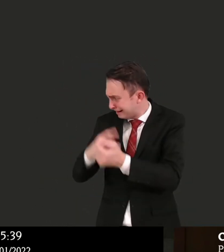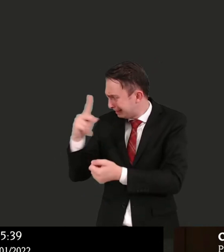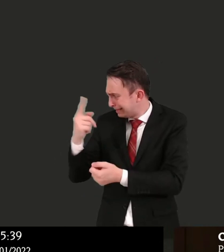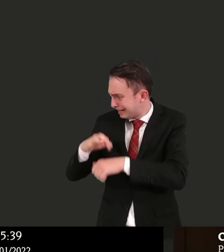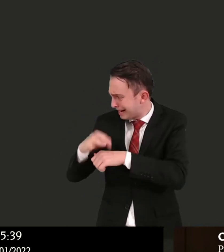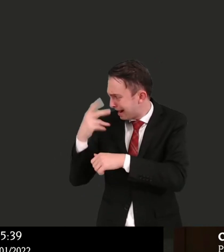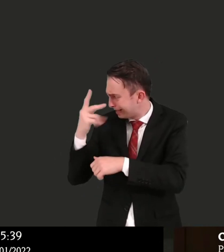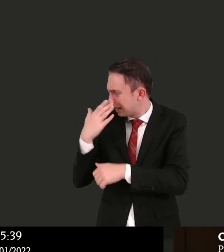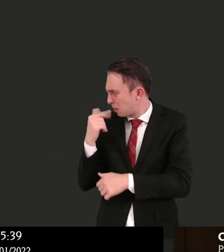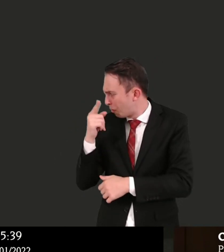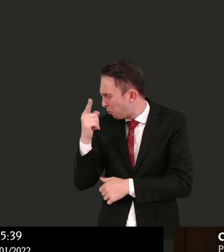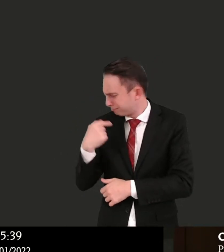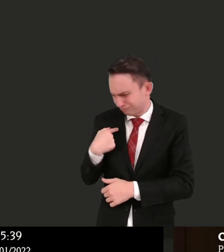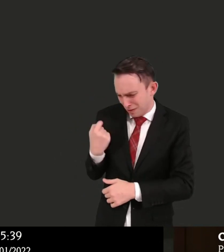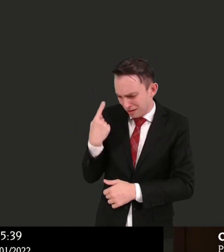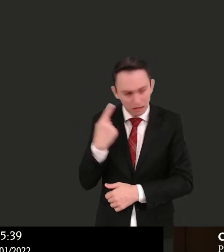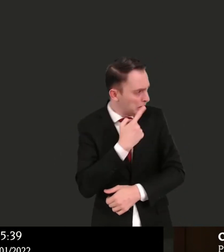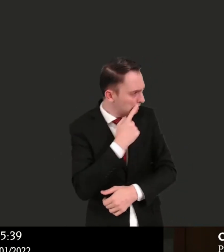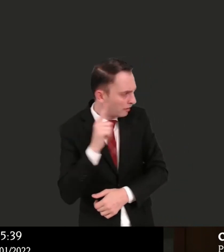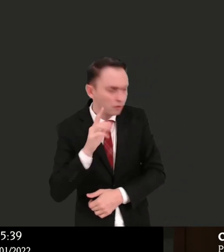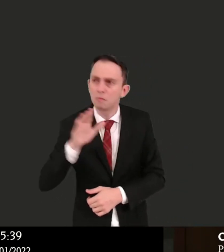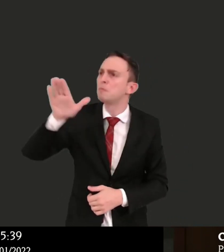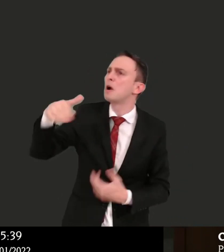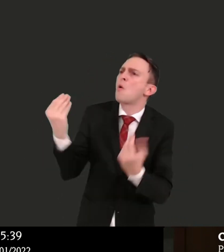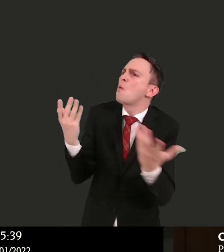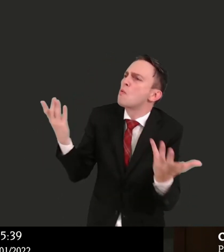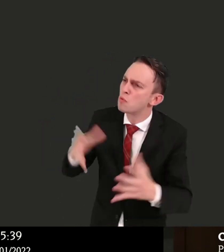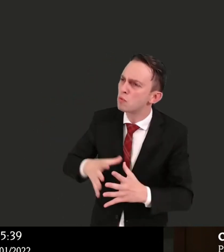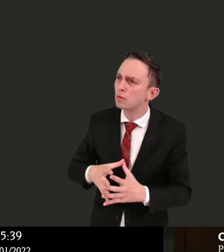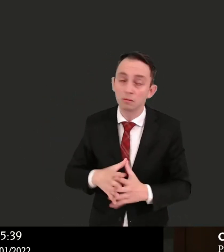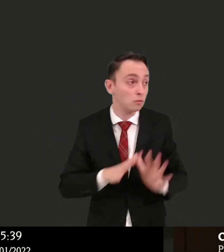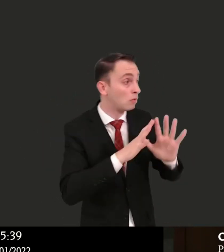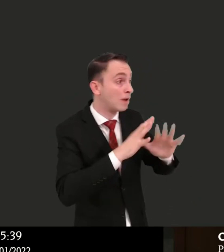sangue? Quem não comer da minha carne e não beber do meu sangue não tem parte comigo.